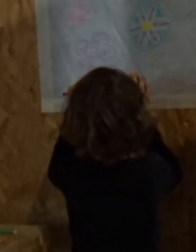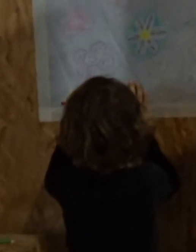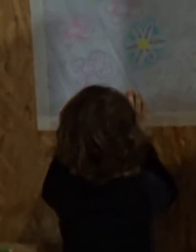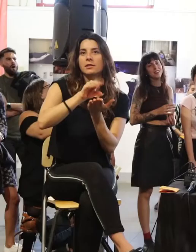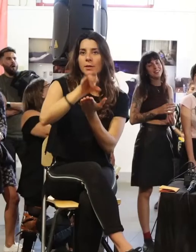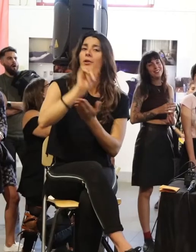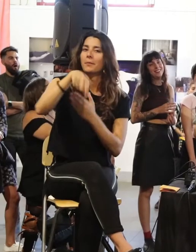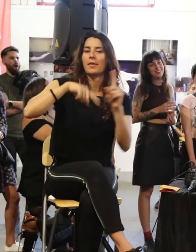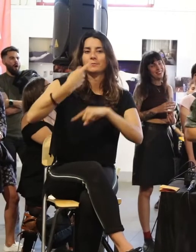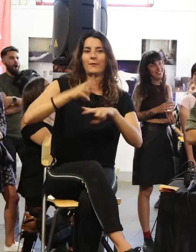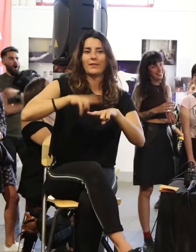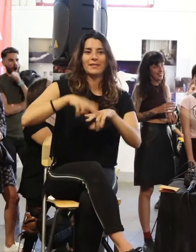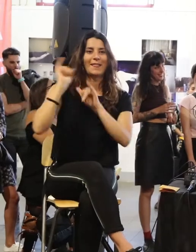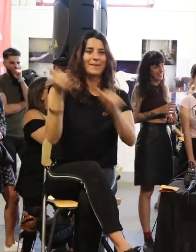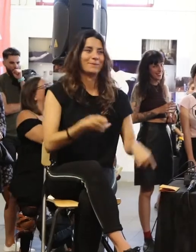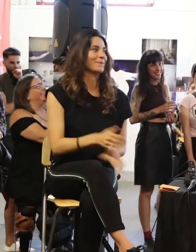fiestica.